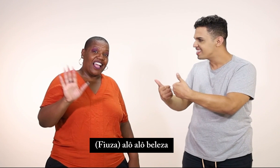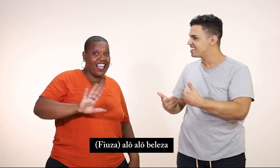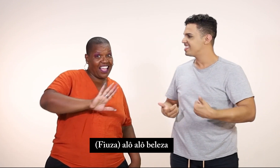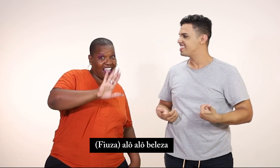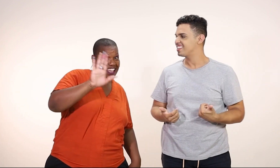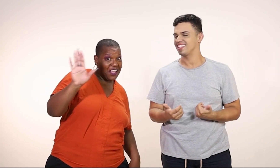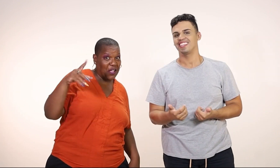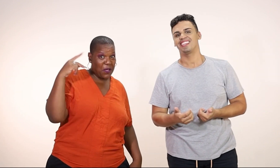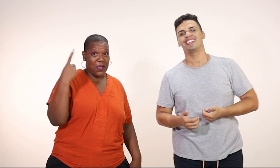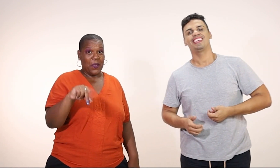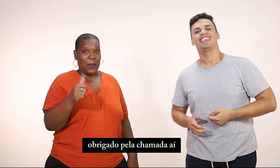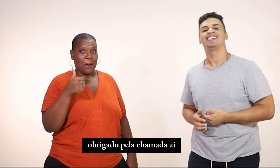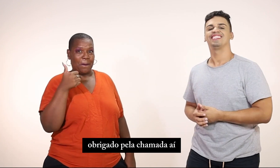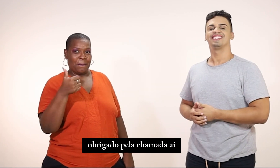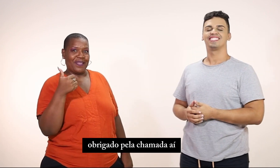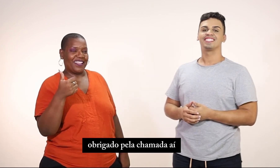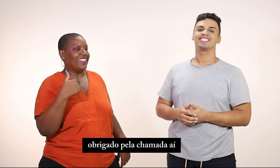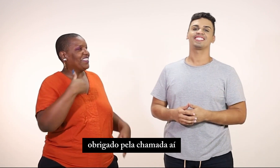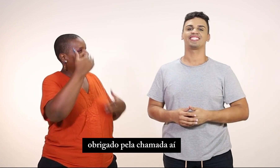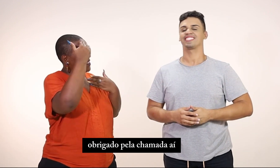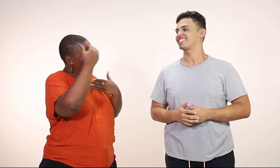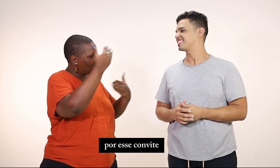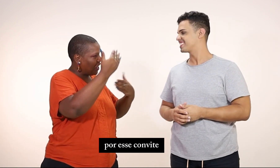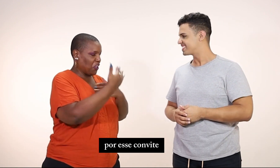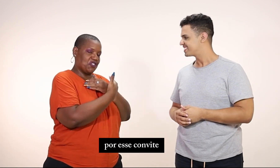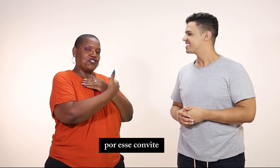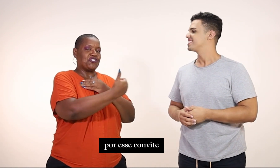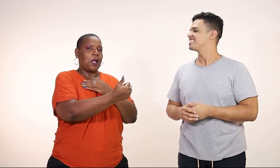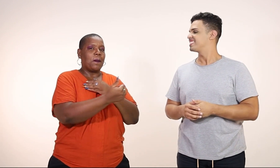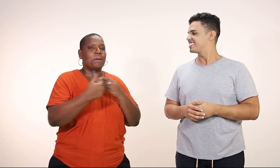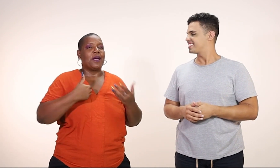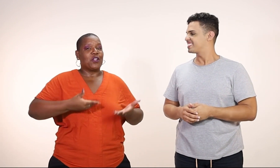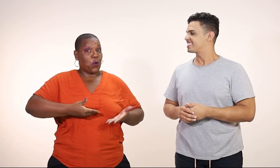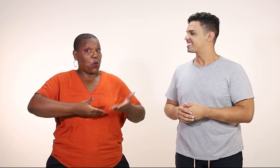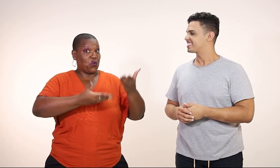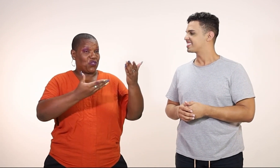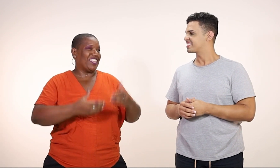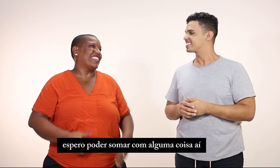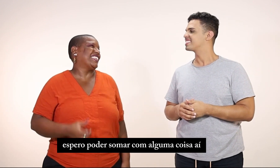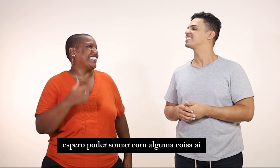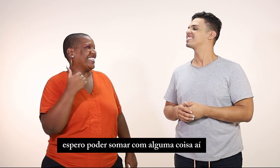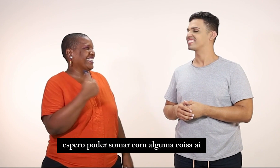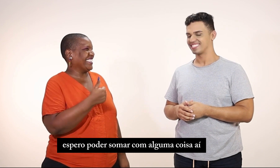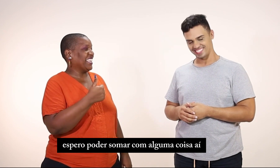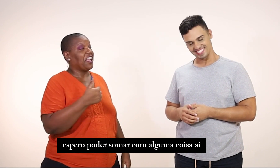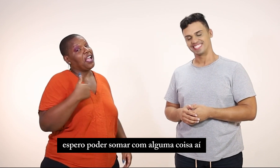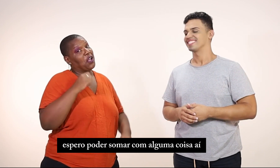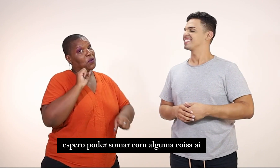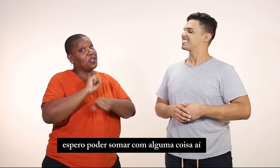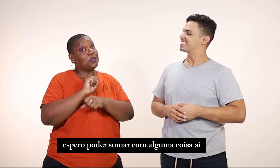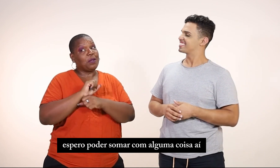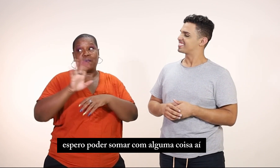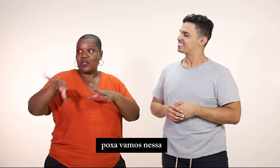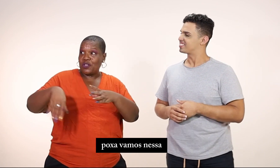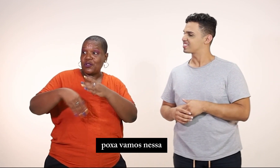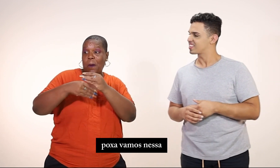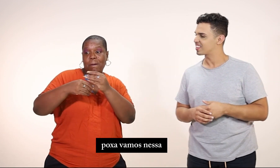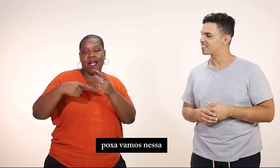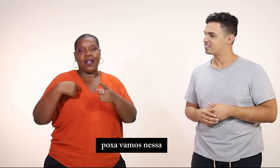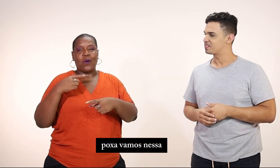beleza? Obrigado pela chamada aí, por esse convite. Espero poder somar com alguma coisa aí. Poxa, vamos nessa.